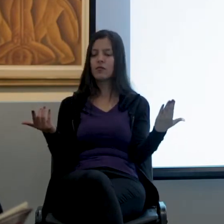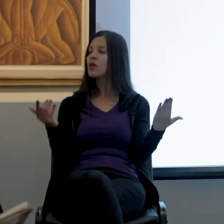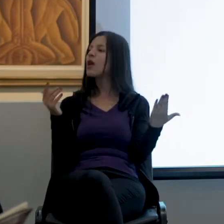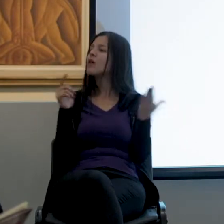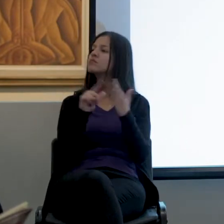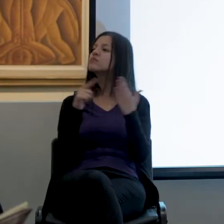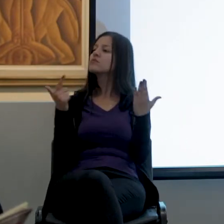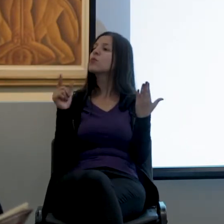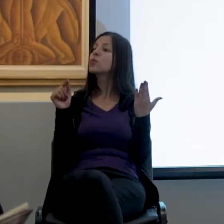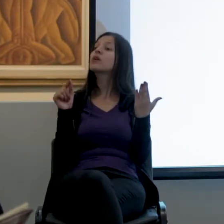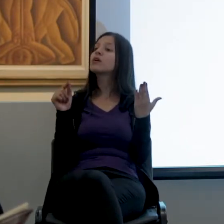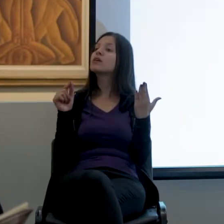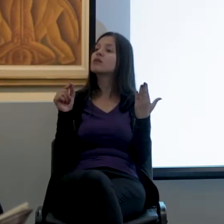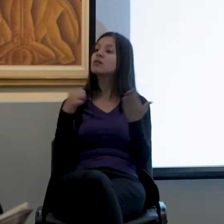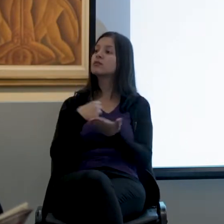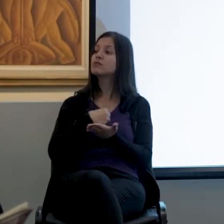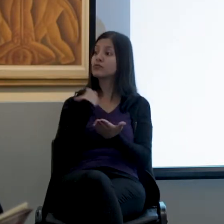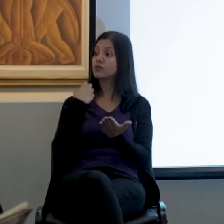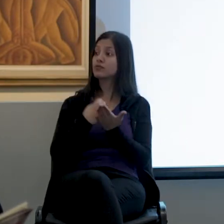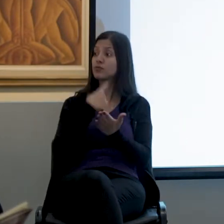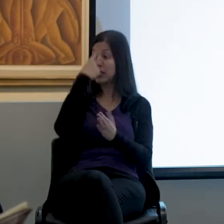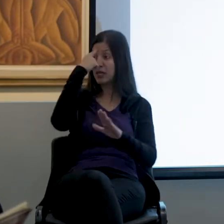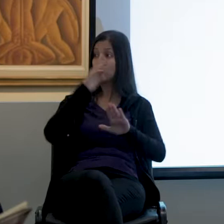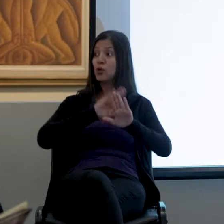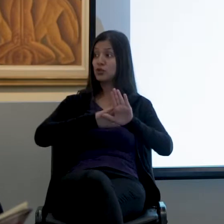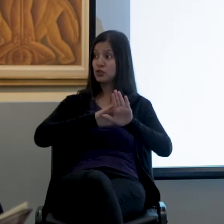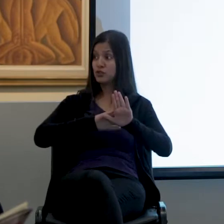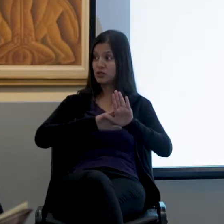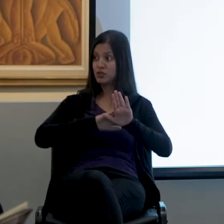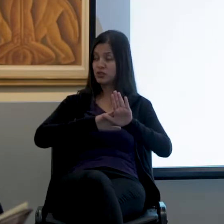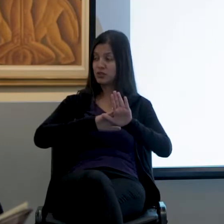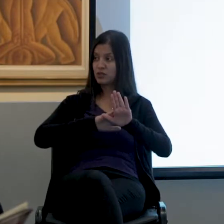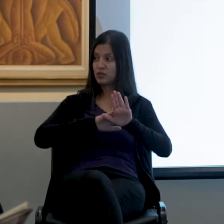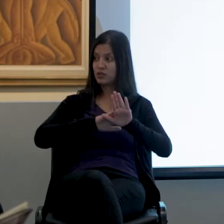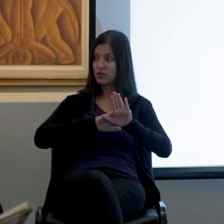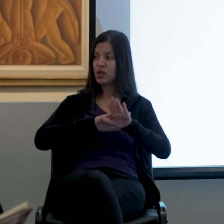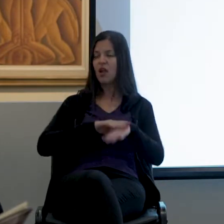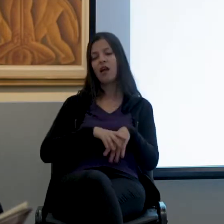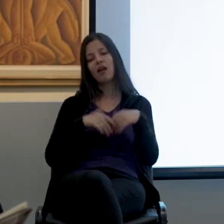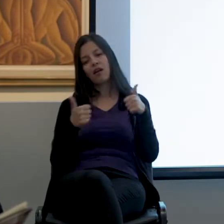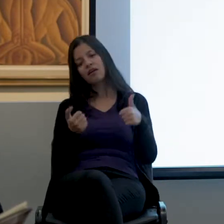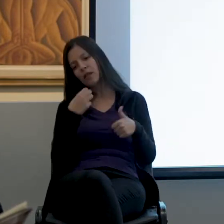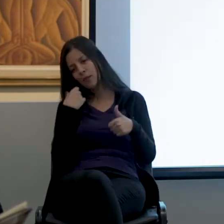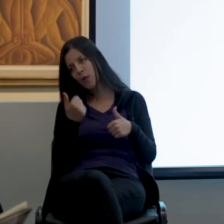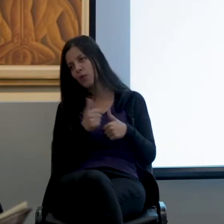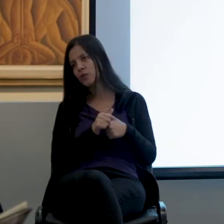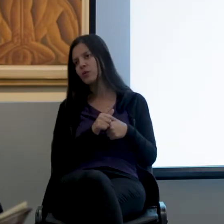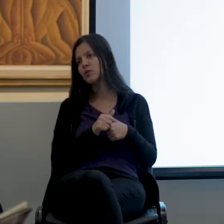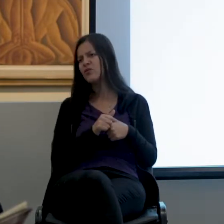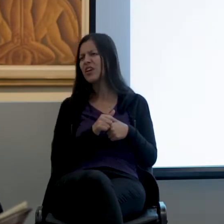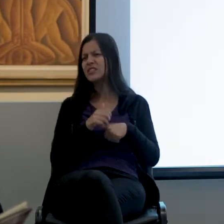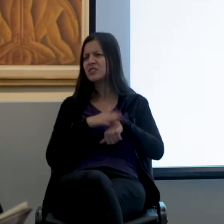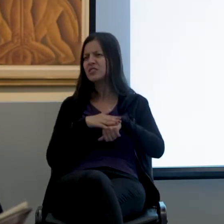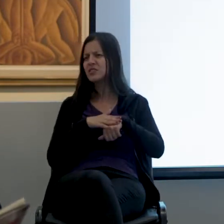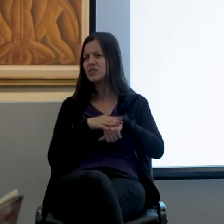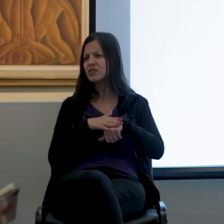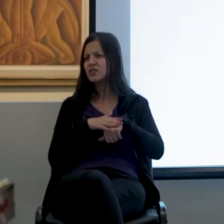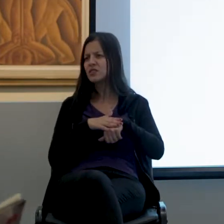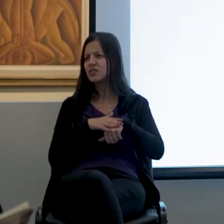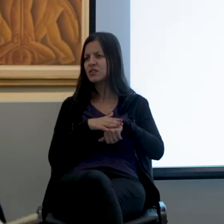né? A ideologia. O que ele faz? Tá bom, o Face, dá na mesma.